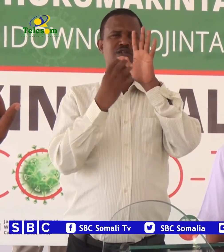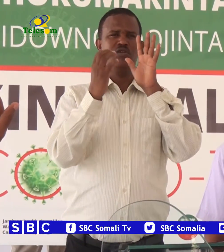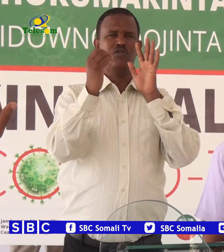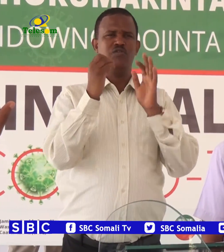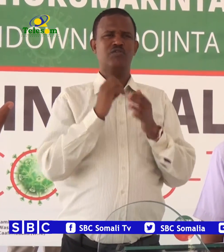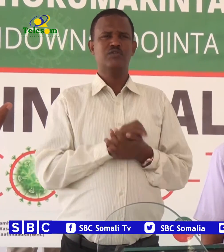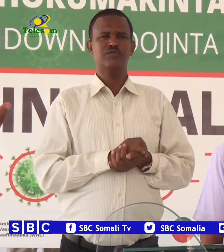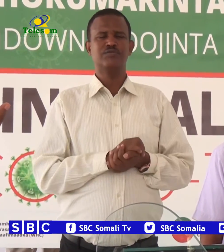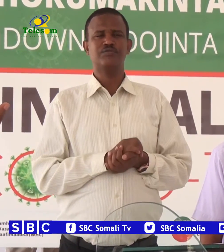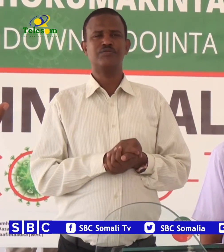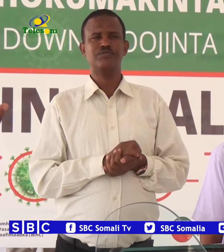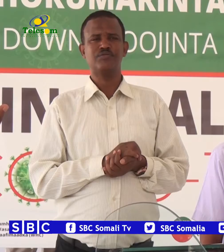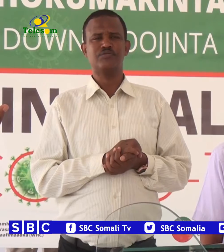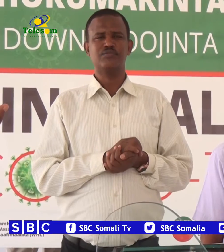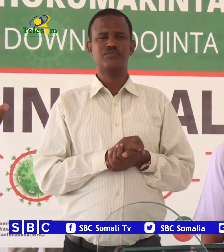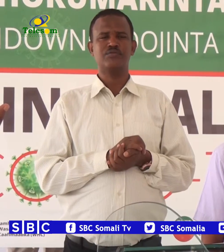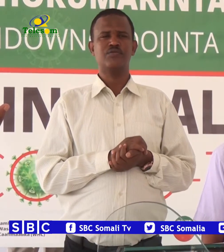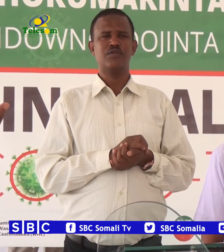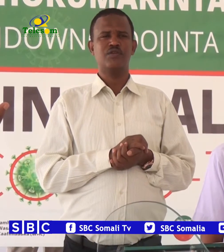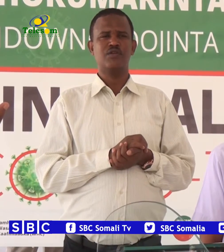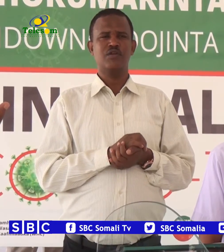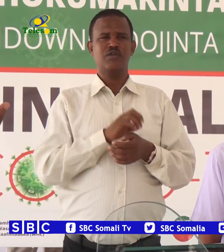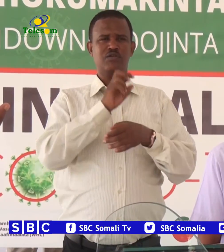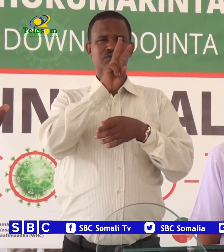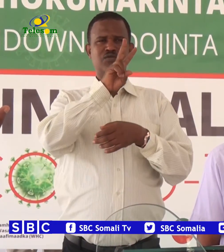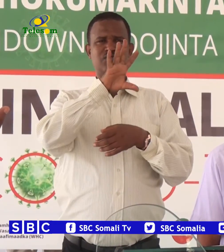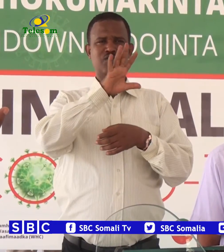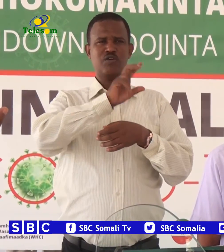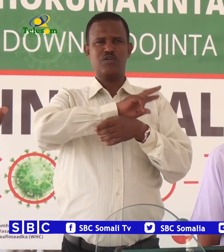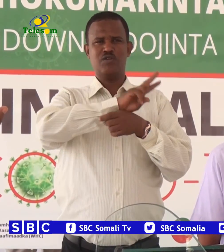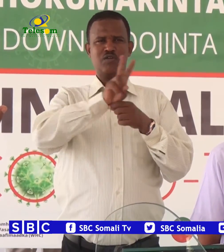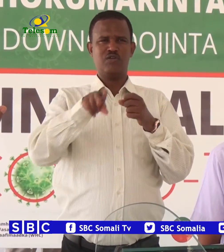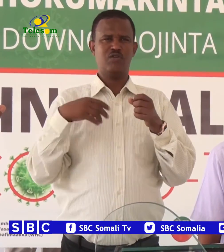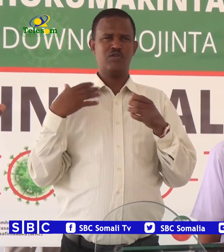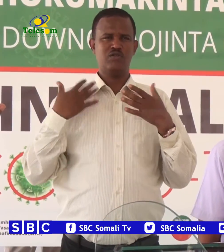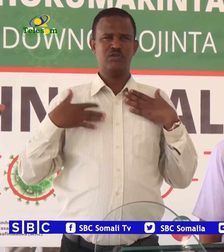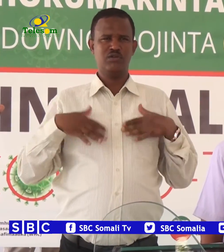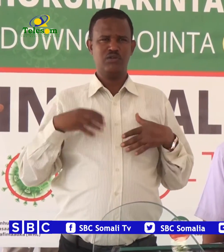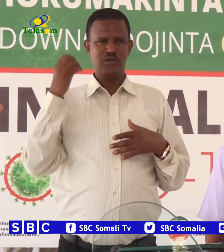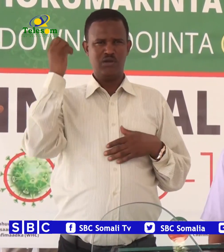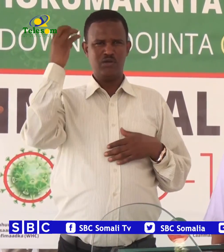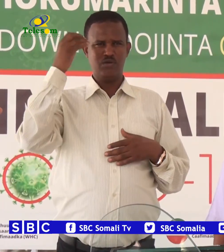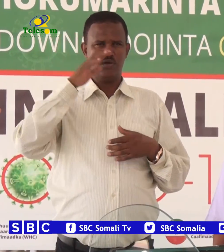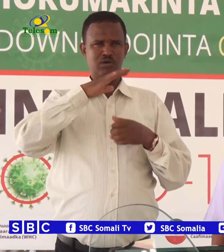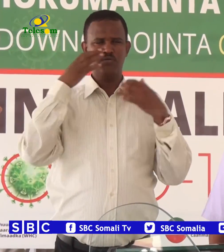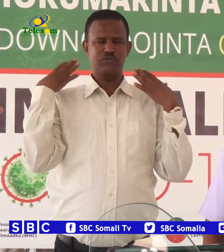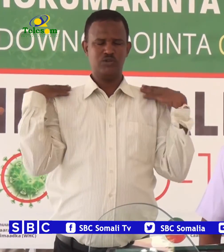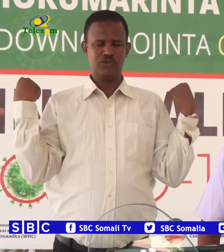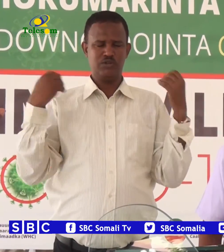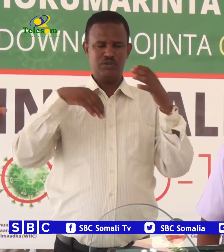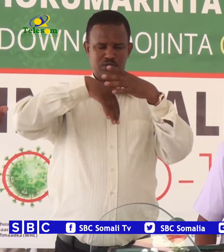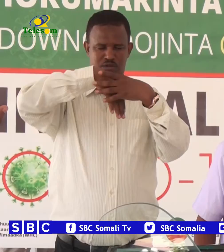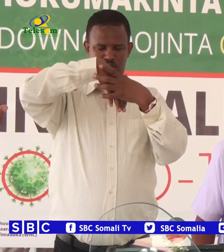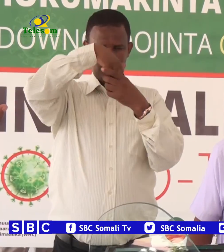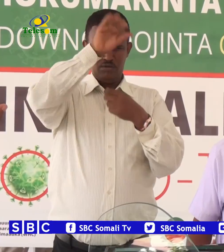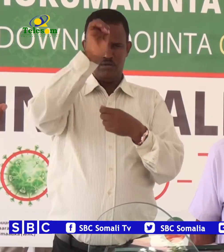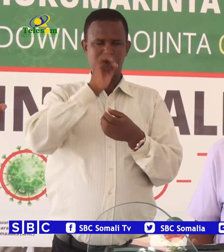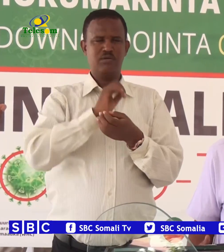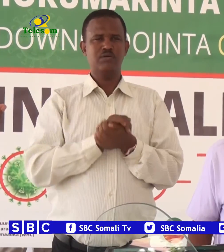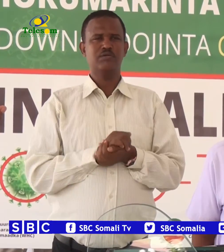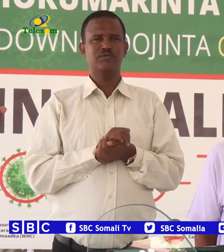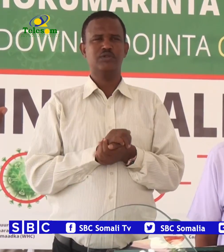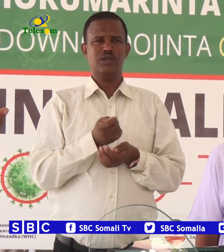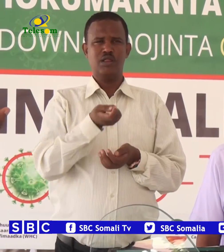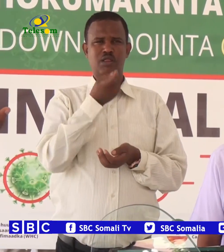qof dadka cudurka ka bogsaday 48 saacadood oo dhameeyay waa 7 qof dadka guud ahaan cudurka